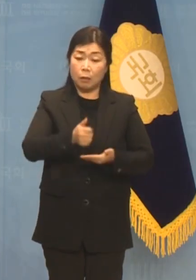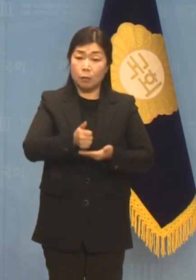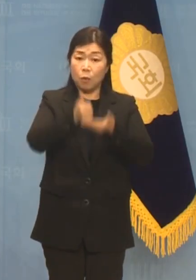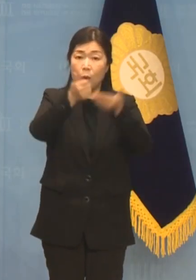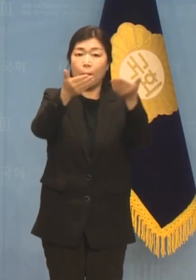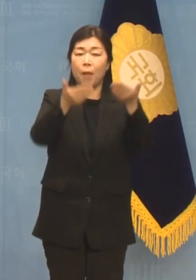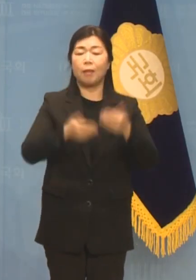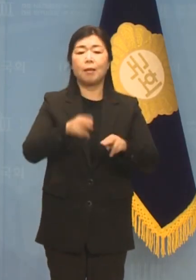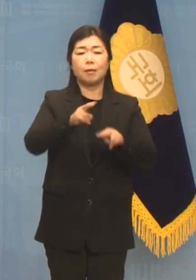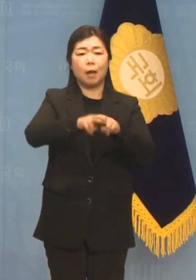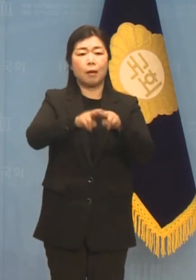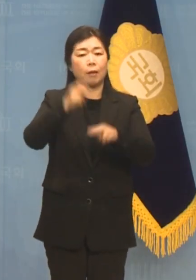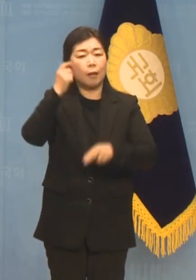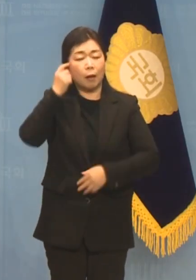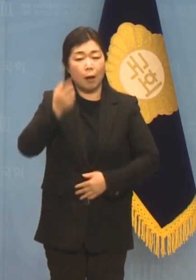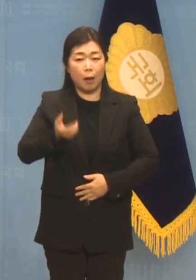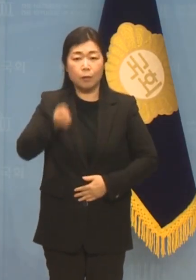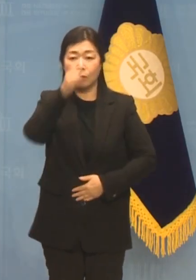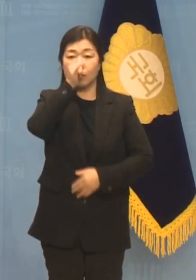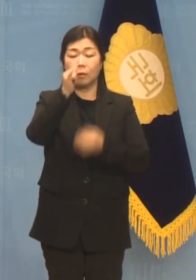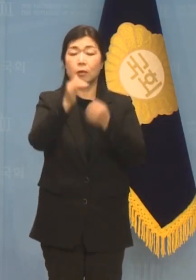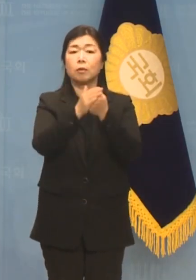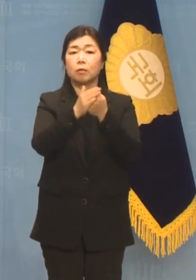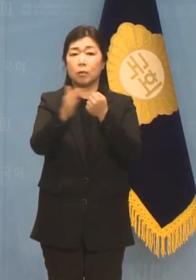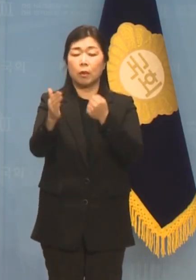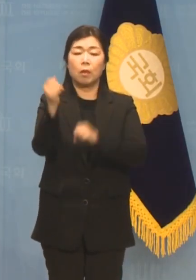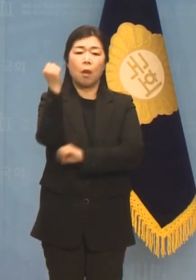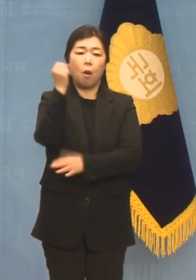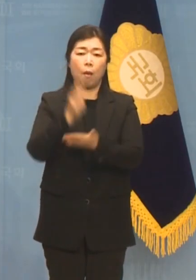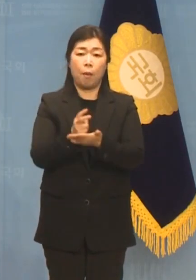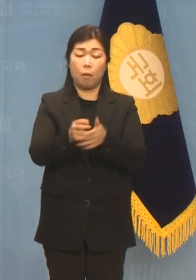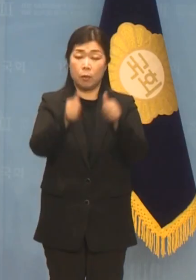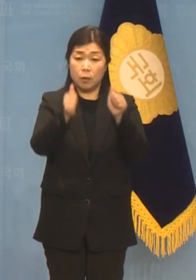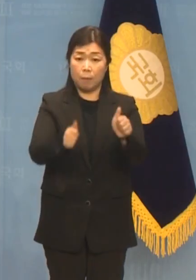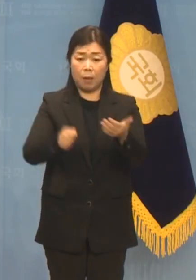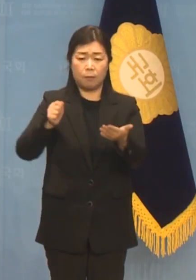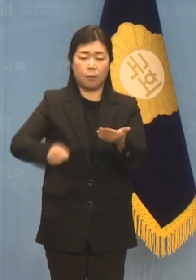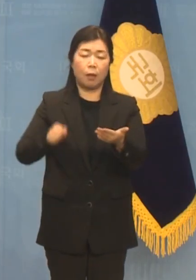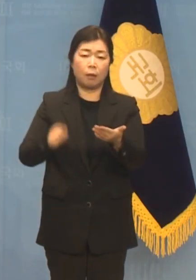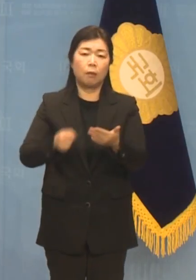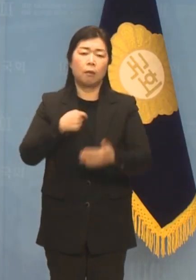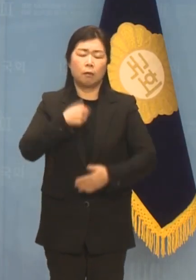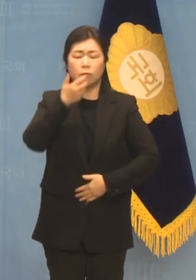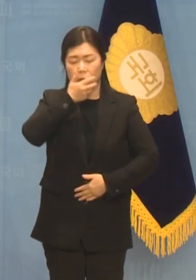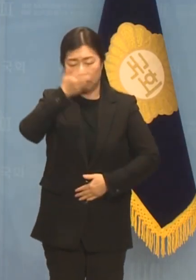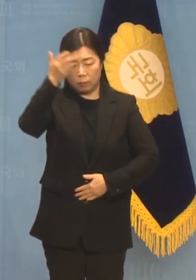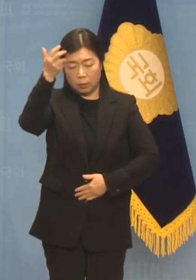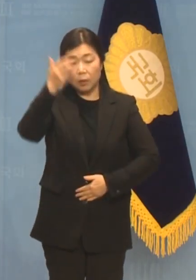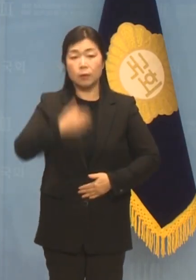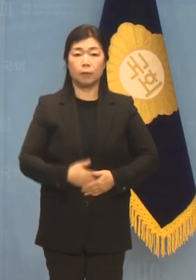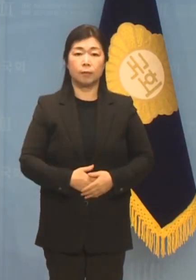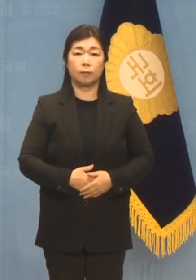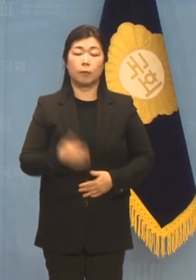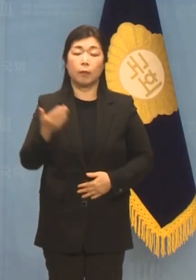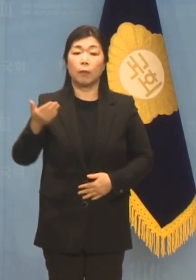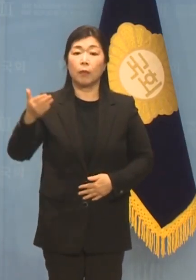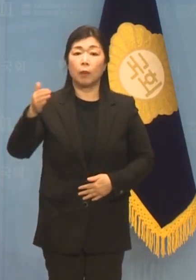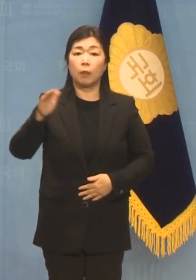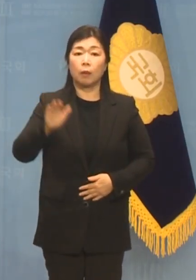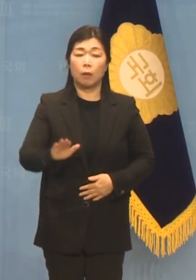그 자리라고 생각했기 때문에 저는 헌법재판관이 저의 꿈이었습니다.